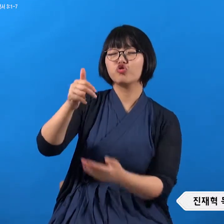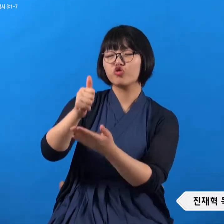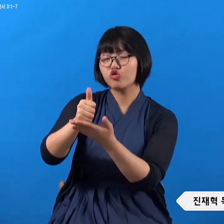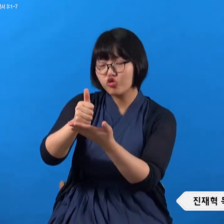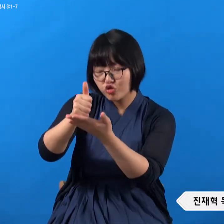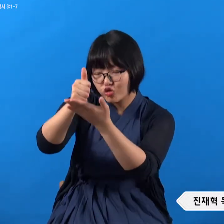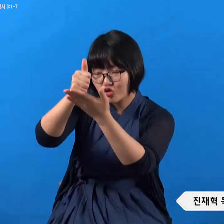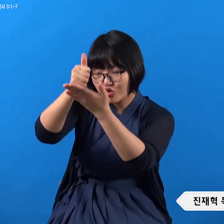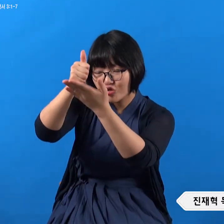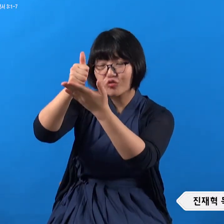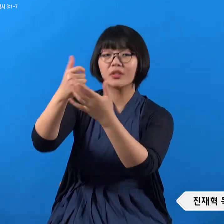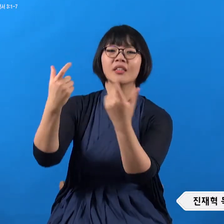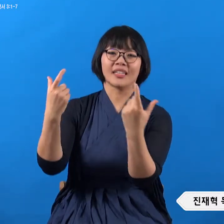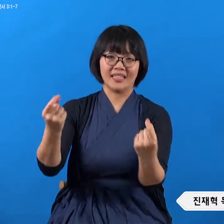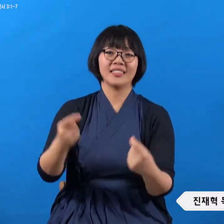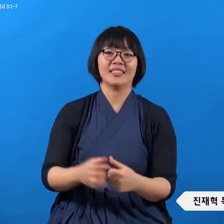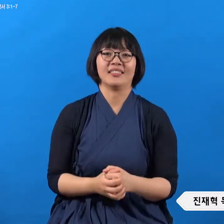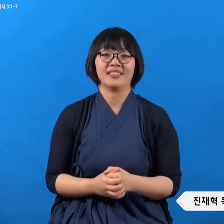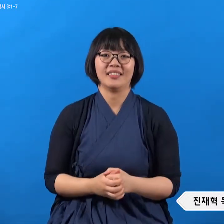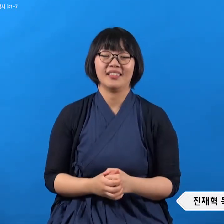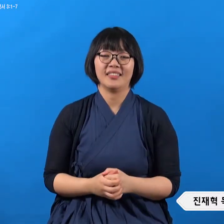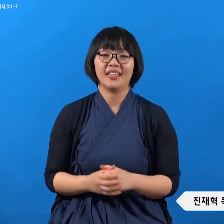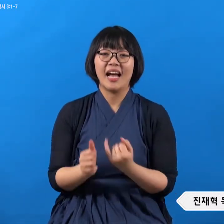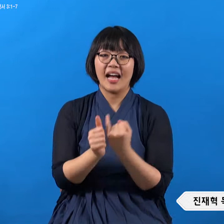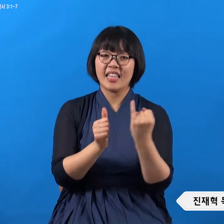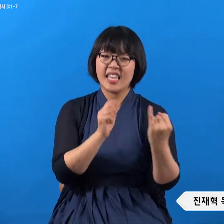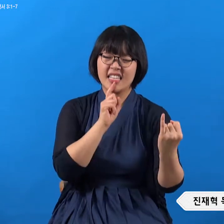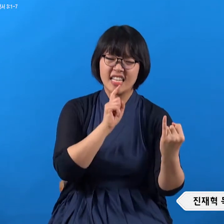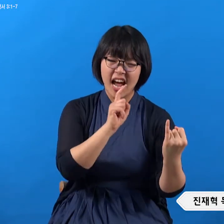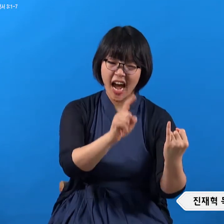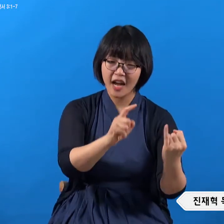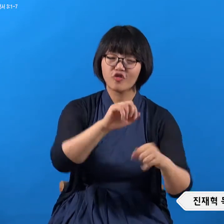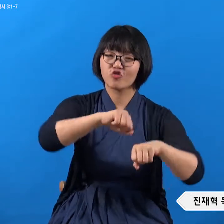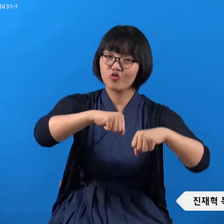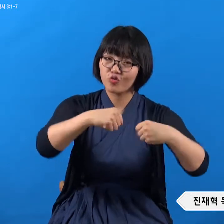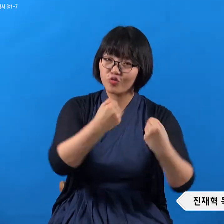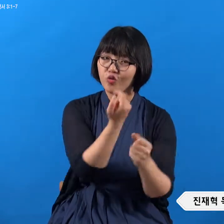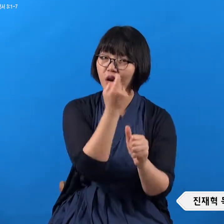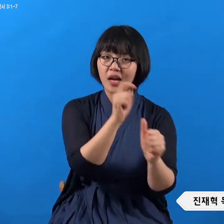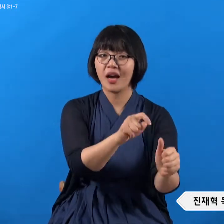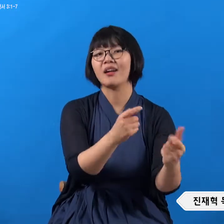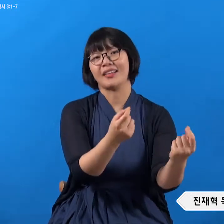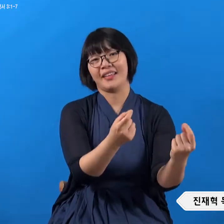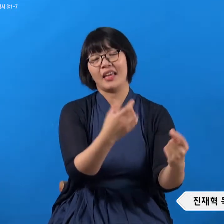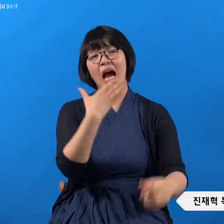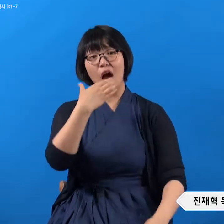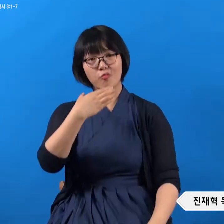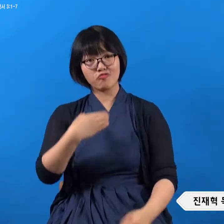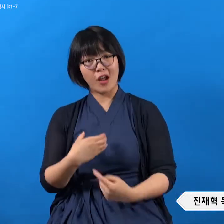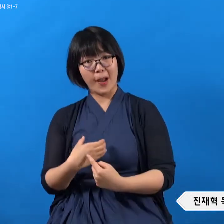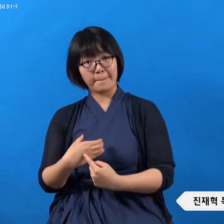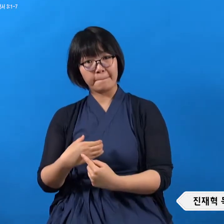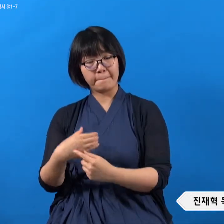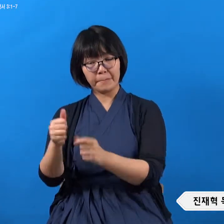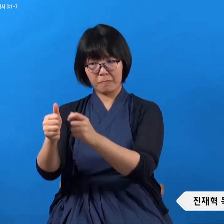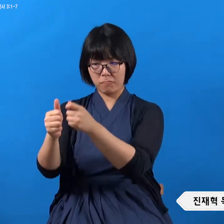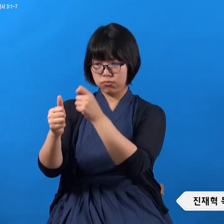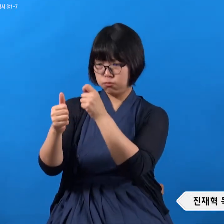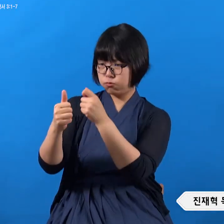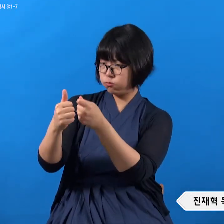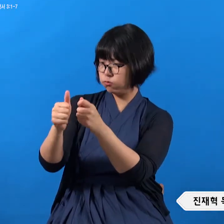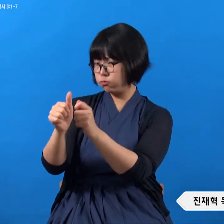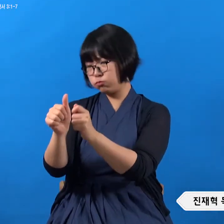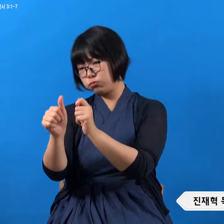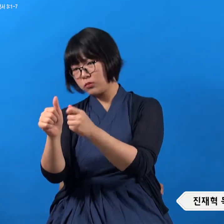칭하며 순종했다라고 그의 행실을 말씀합니다. 아브라함 부족함이 많은